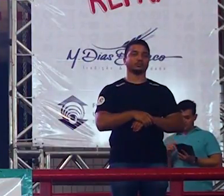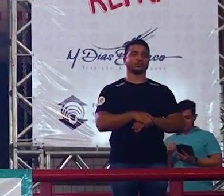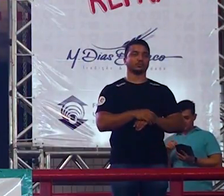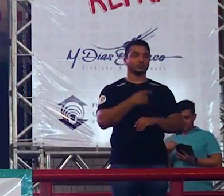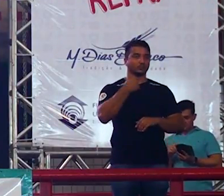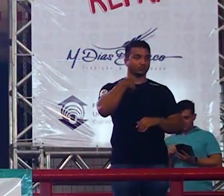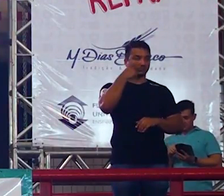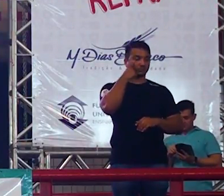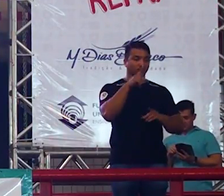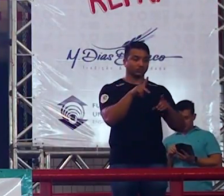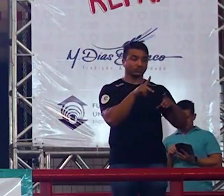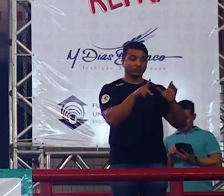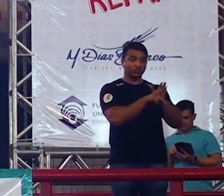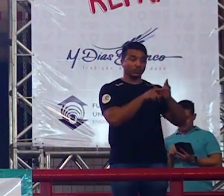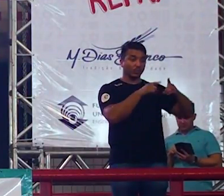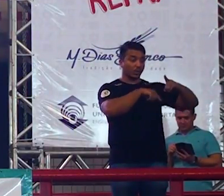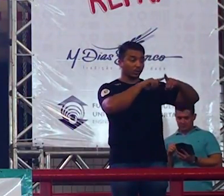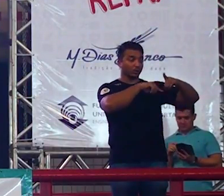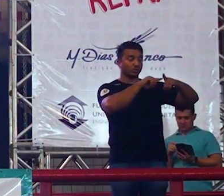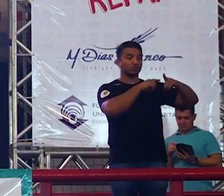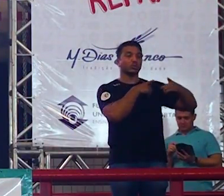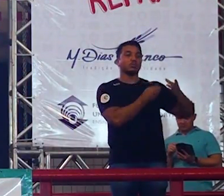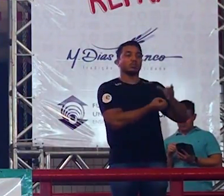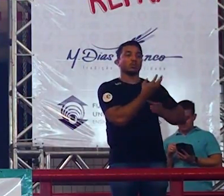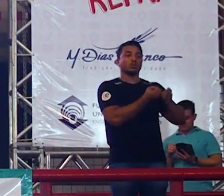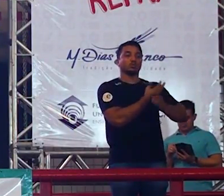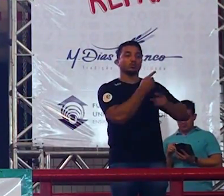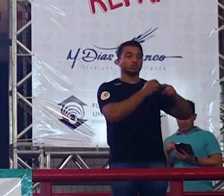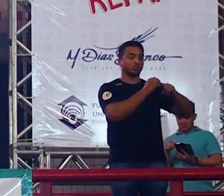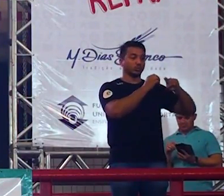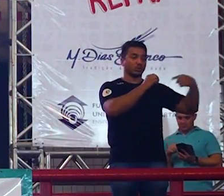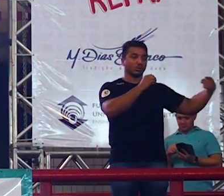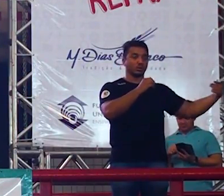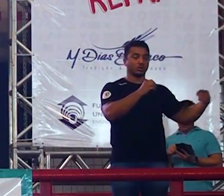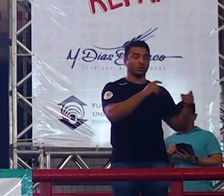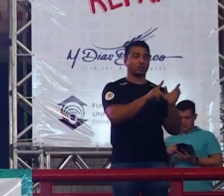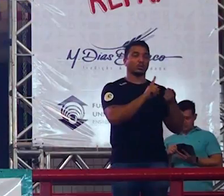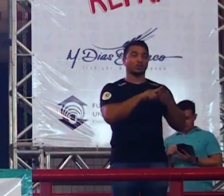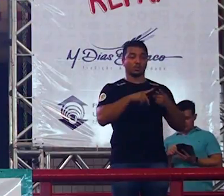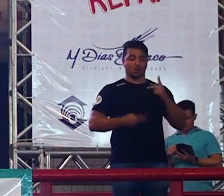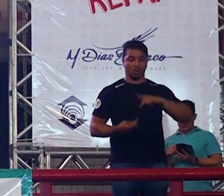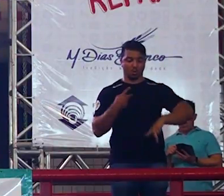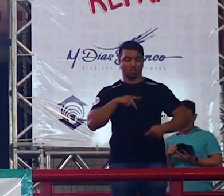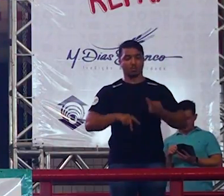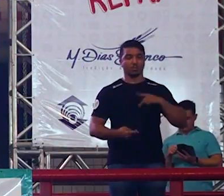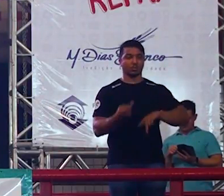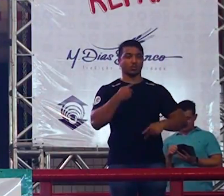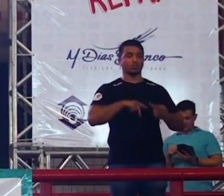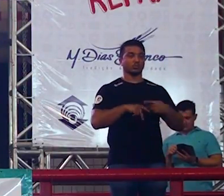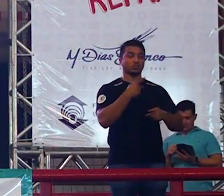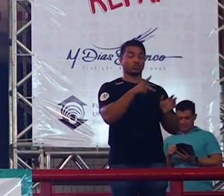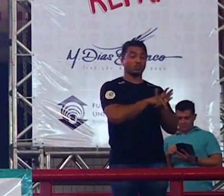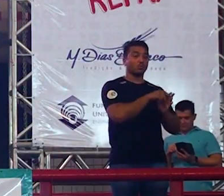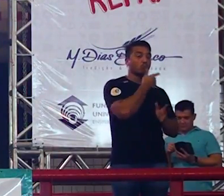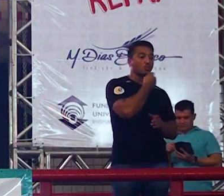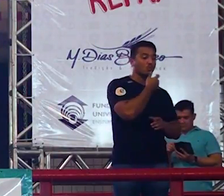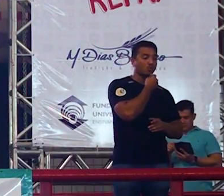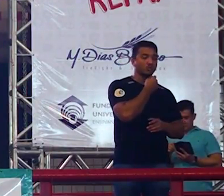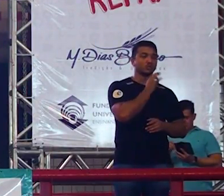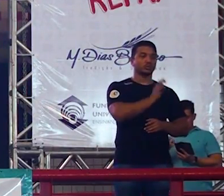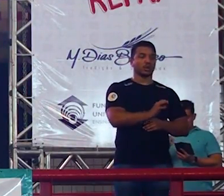Os testículos produzem os espermatozoides e o hormônio masculino, testosterona,